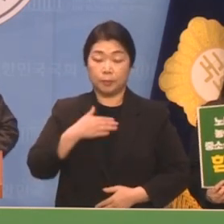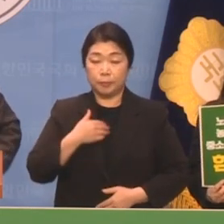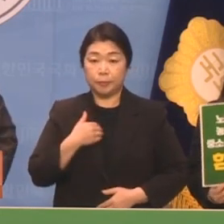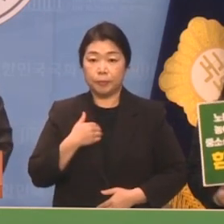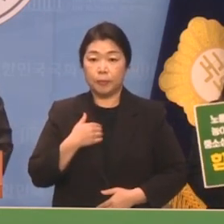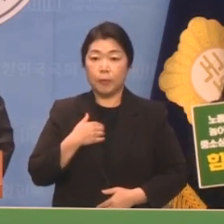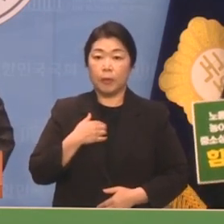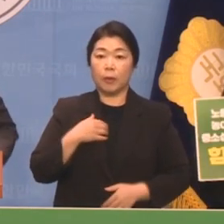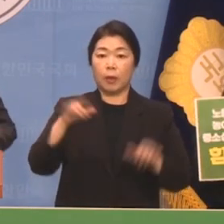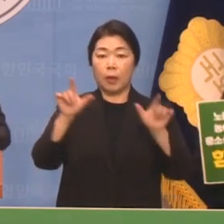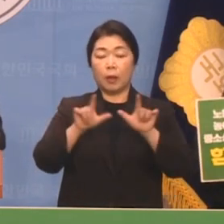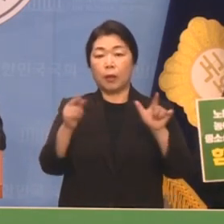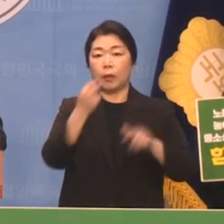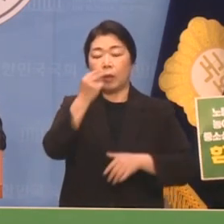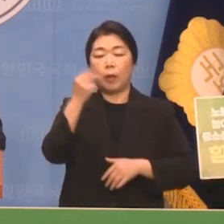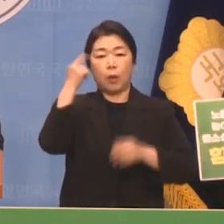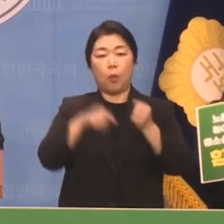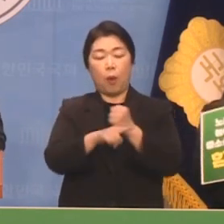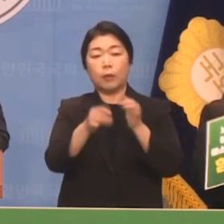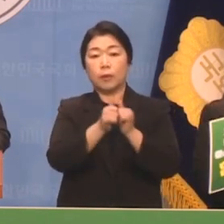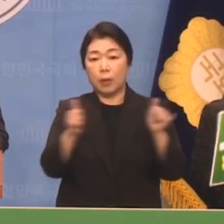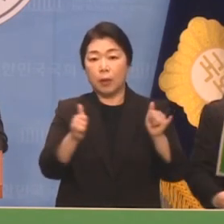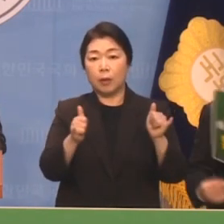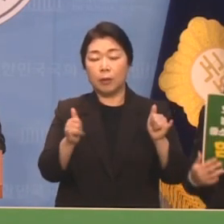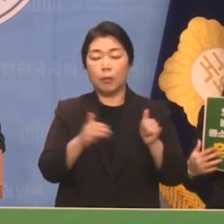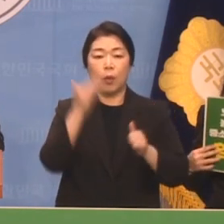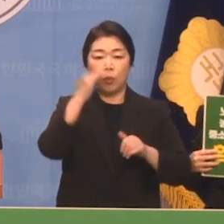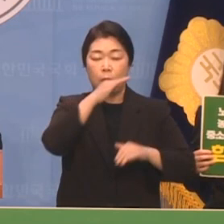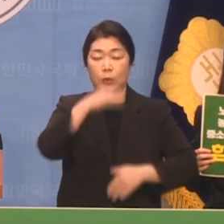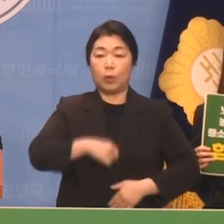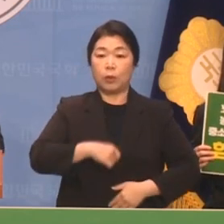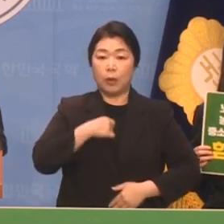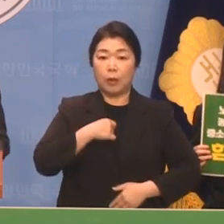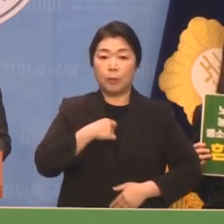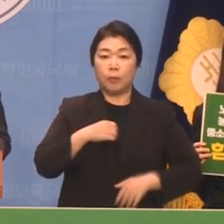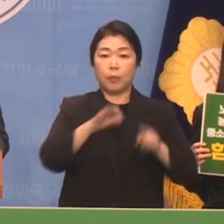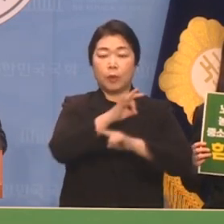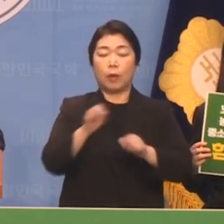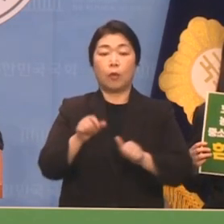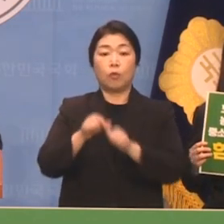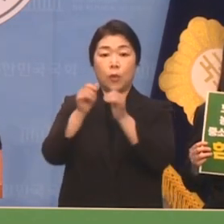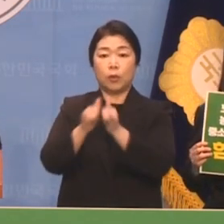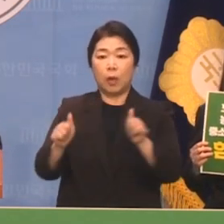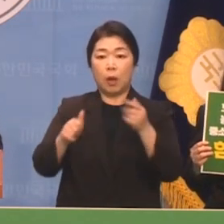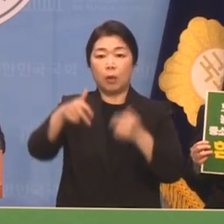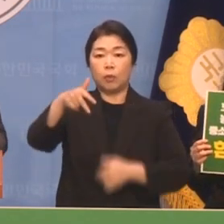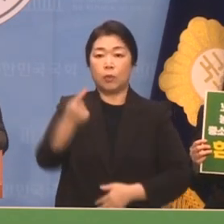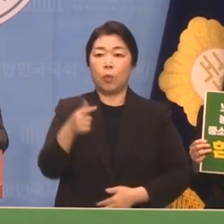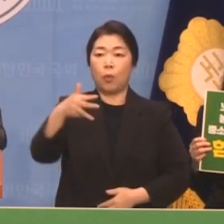저는 대기과학자이자 비례대표, 녹색정의당 비례대표 후보인 조천호입니다.